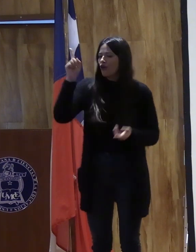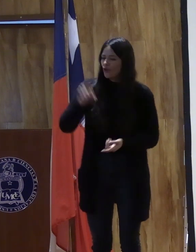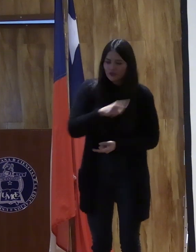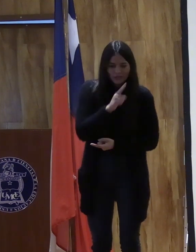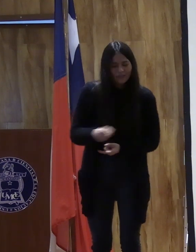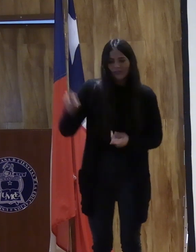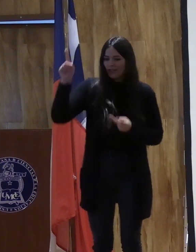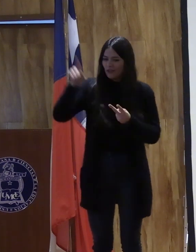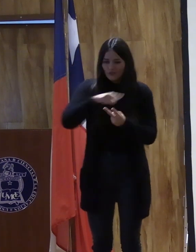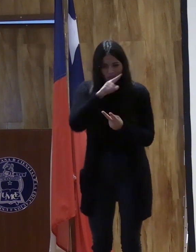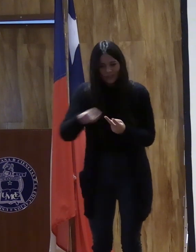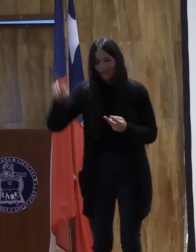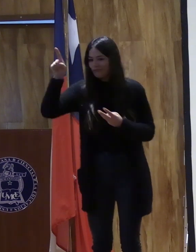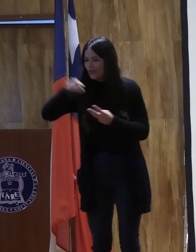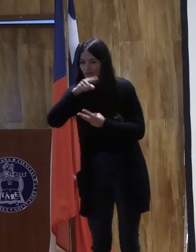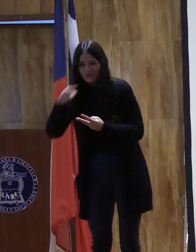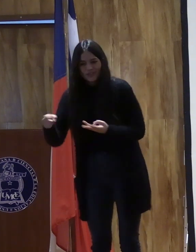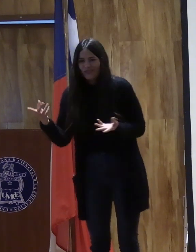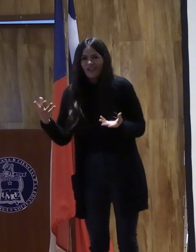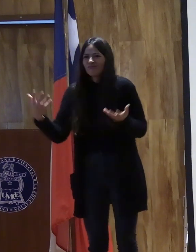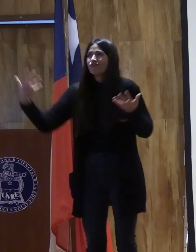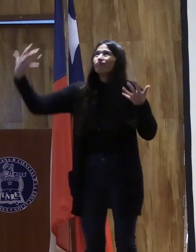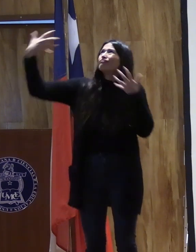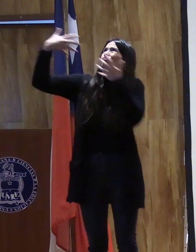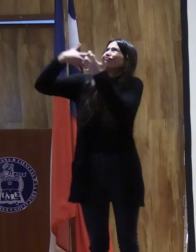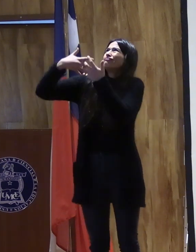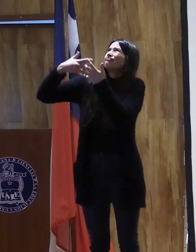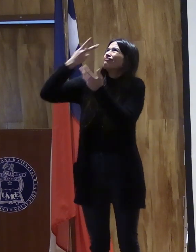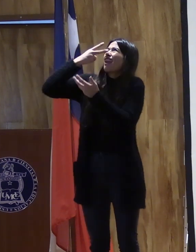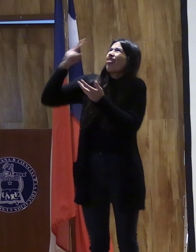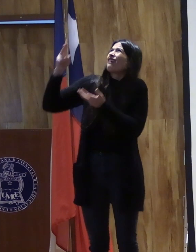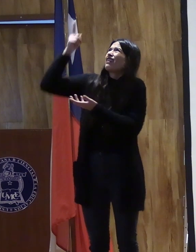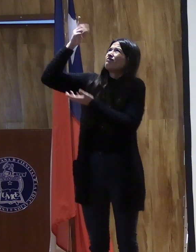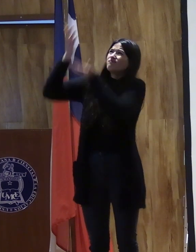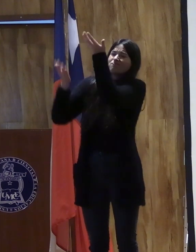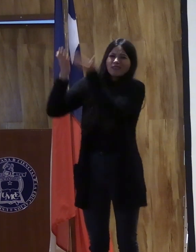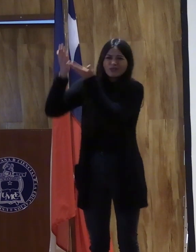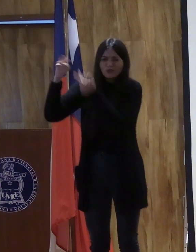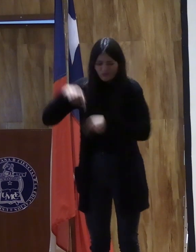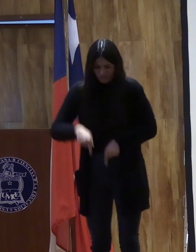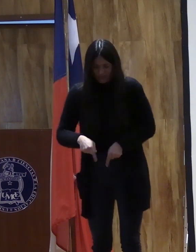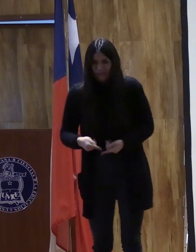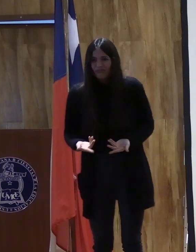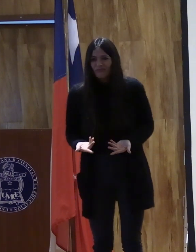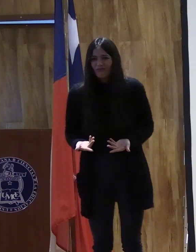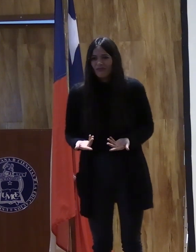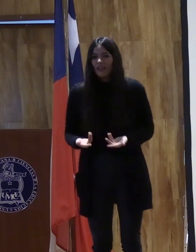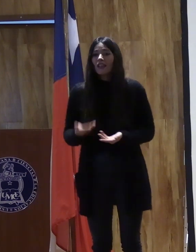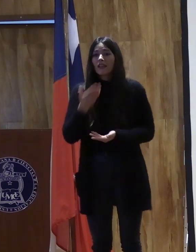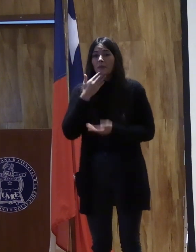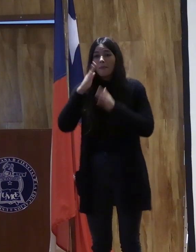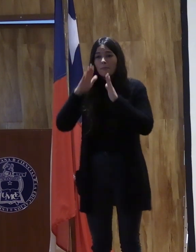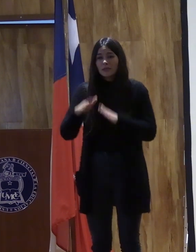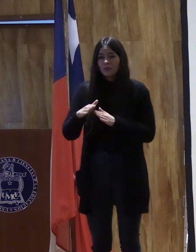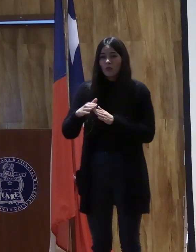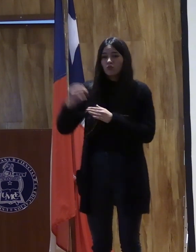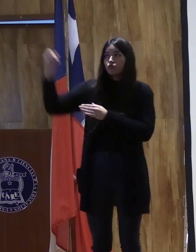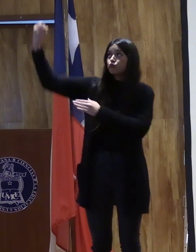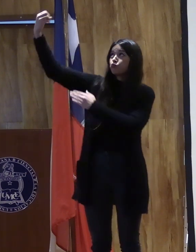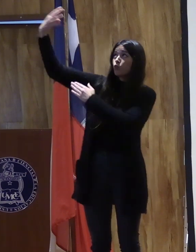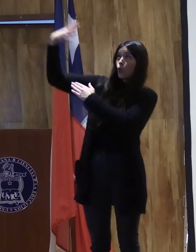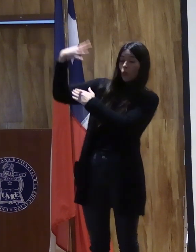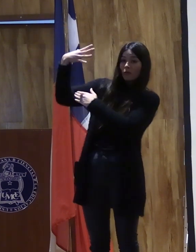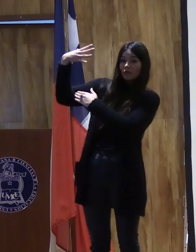porque son unidades que no encajan, digamos, dentro de lo que uno quiere medir. Lo mismo, la luminosidad del Sol.